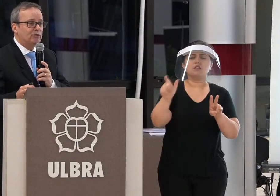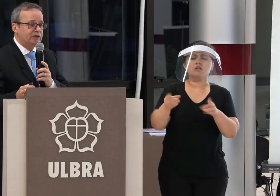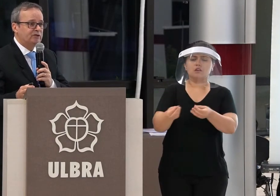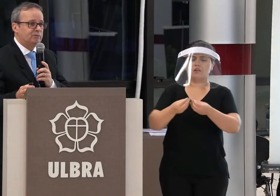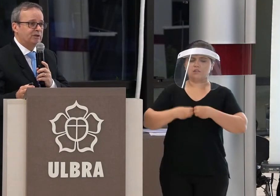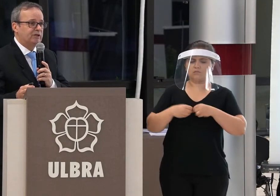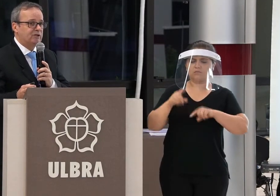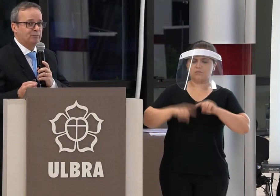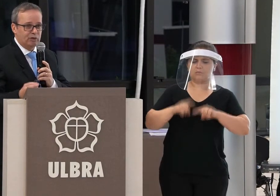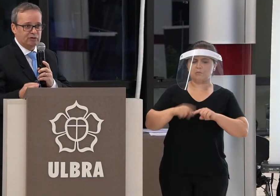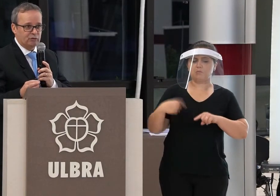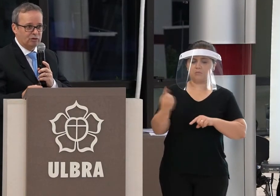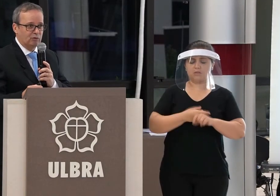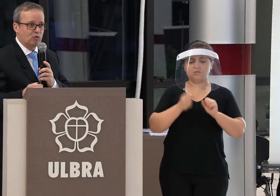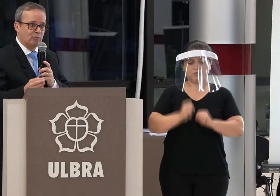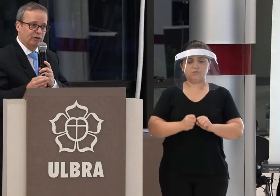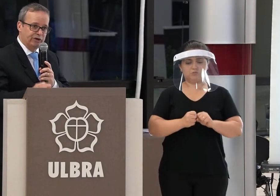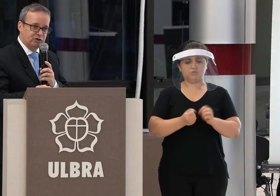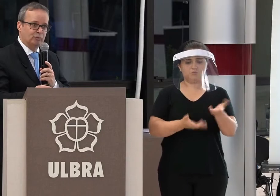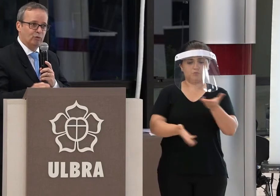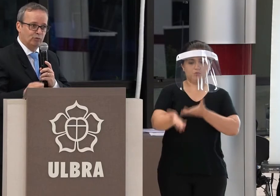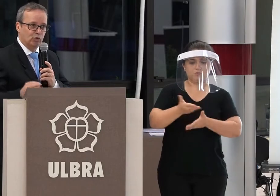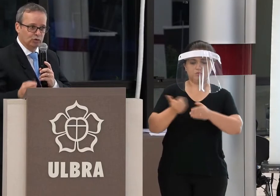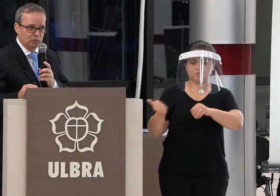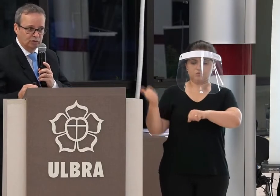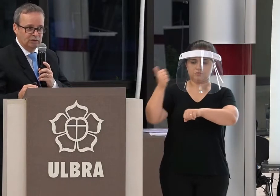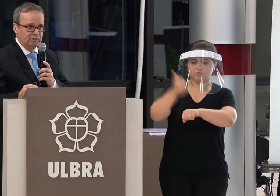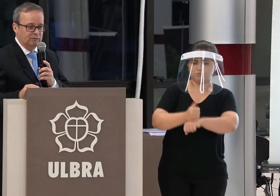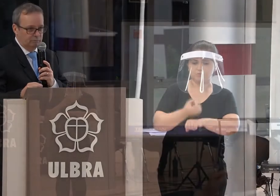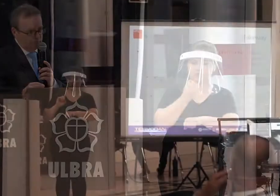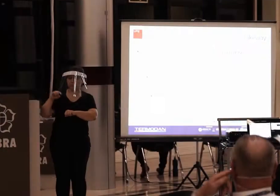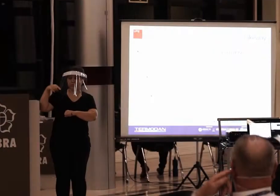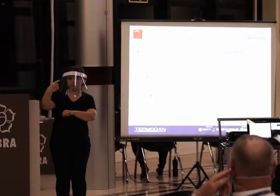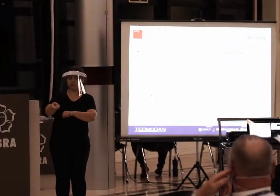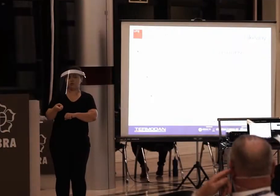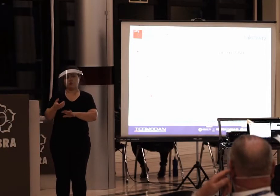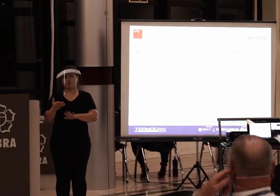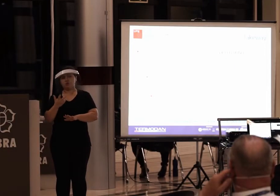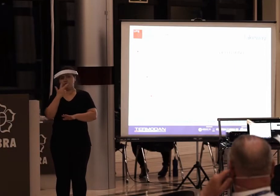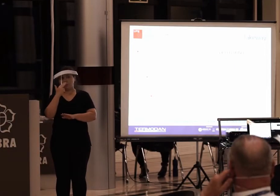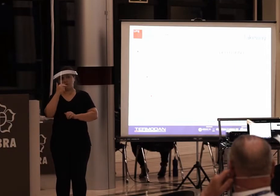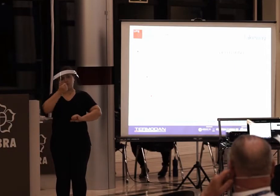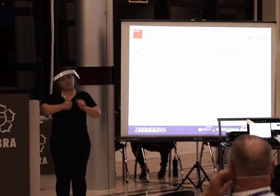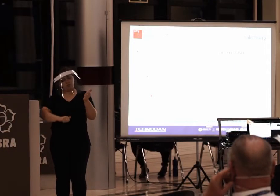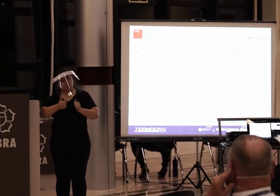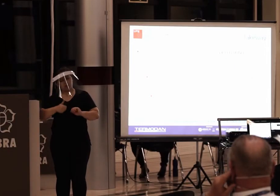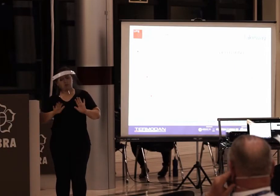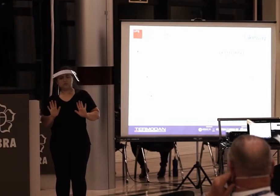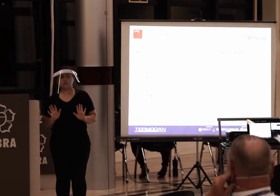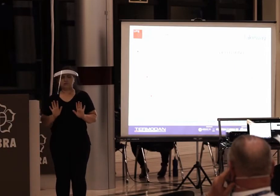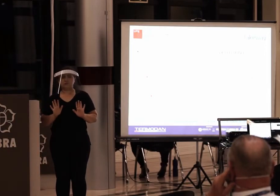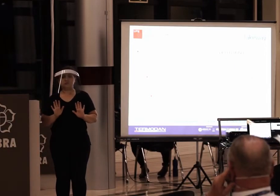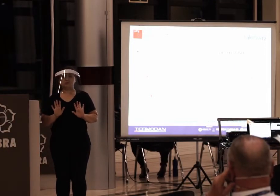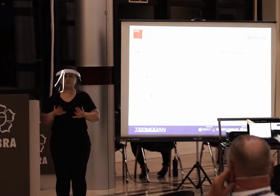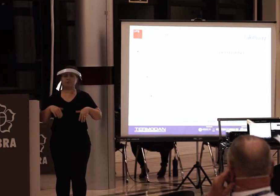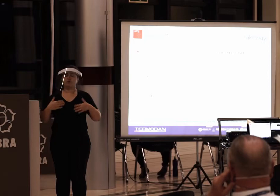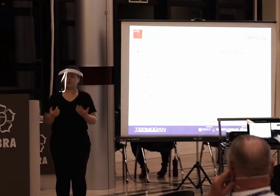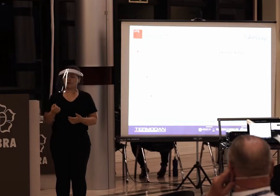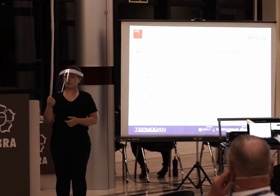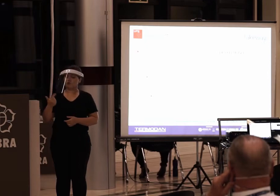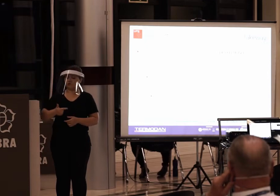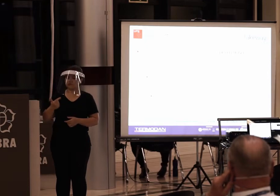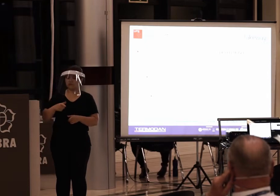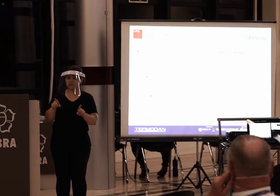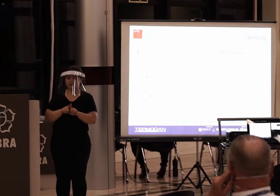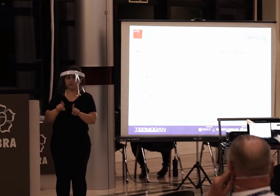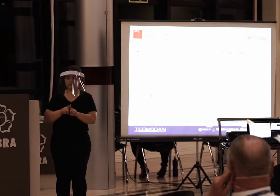dos componentes, para que a gente possa trocar um componente bom para o outro, pelo menos da mesma qualidade. E, segundo